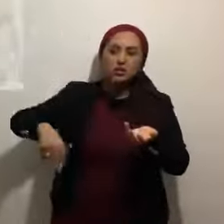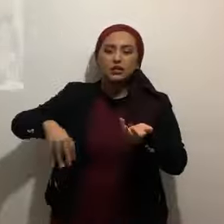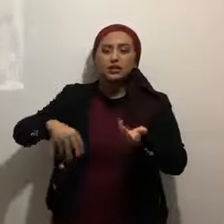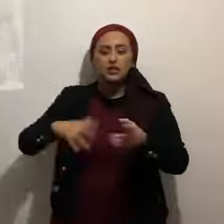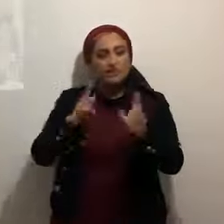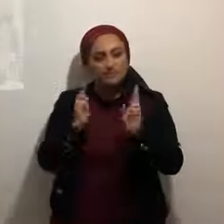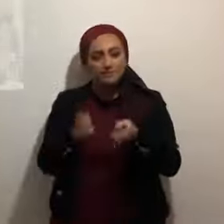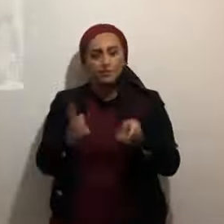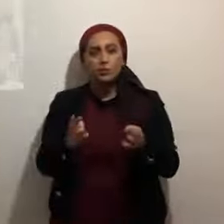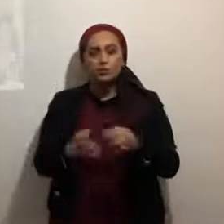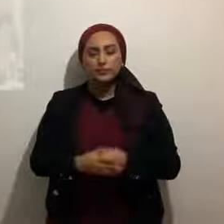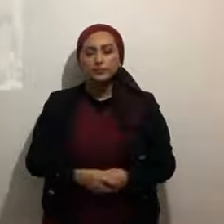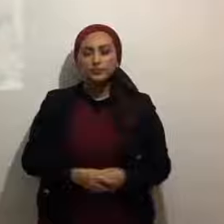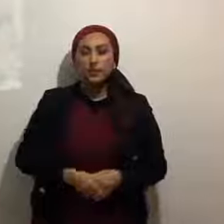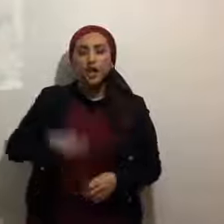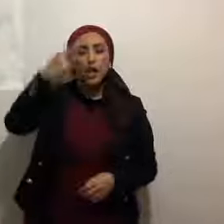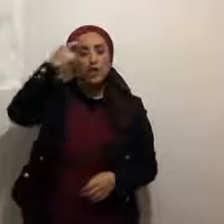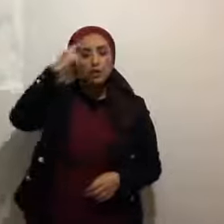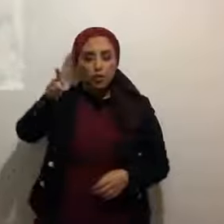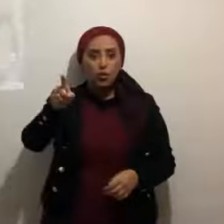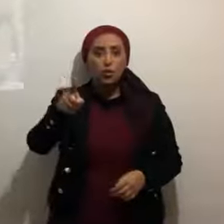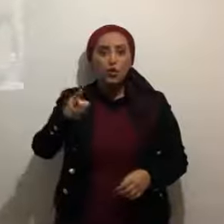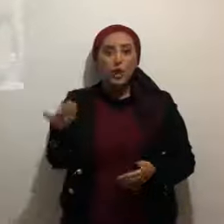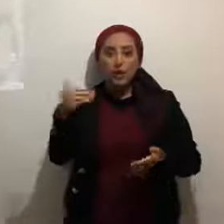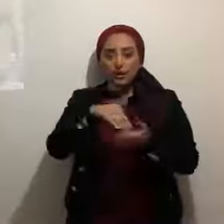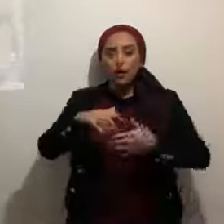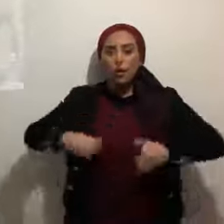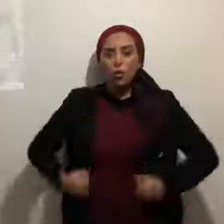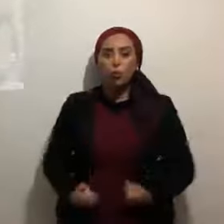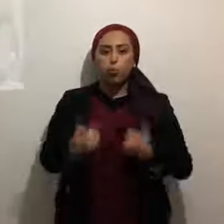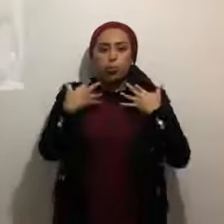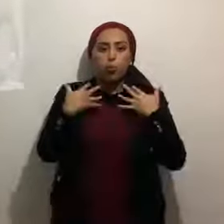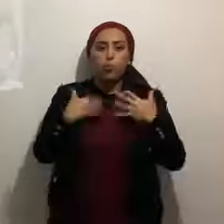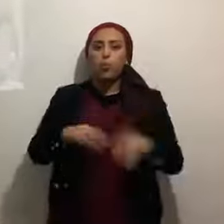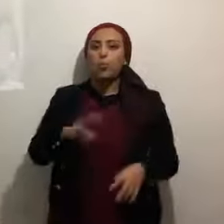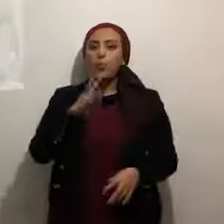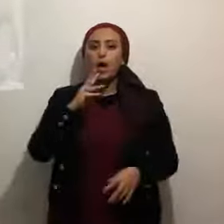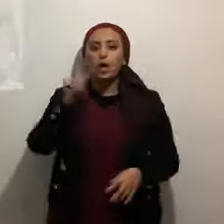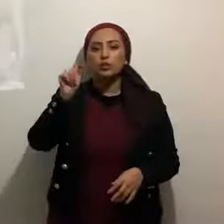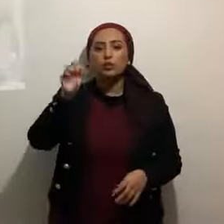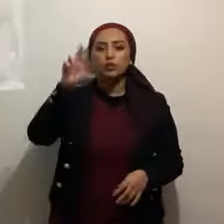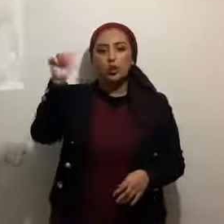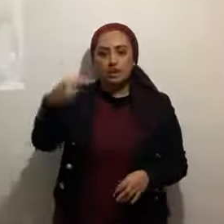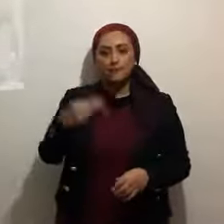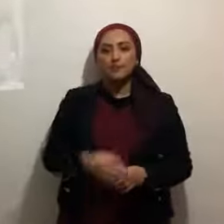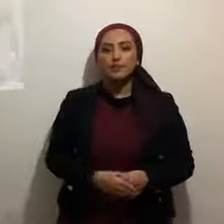rápido, para que entonces vuelva a fluir el agua de la Torah. De otra manera no.